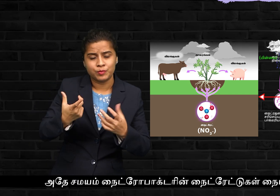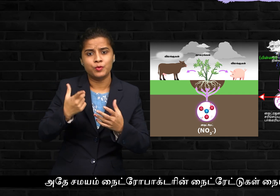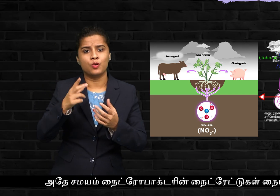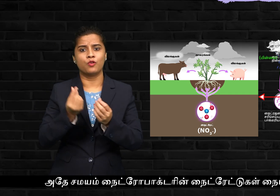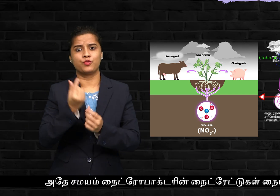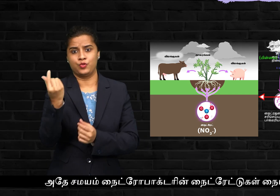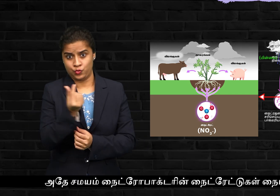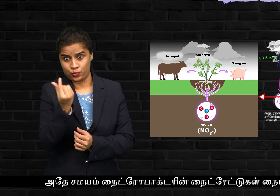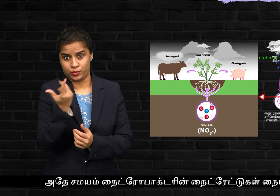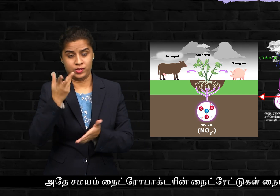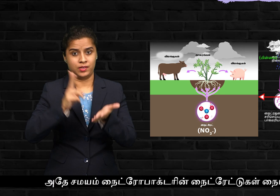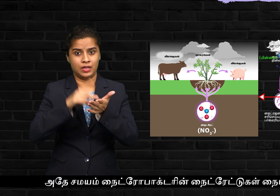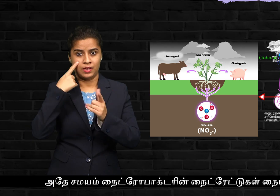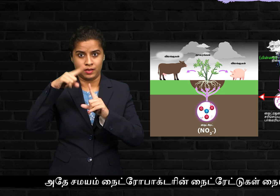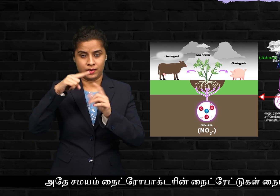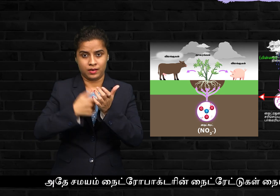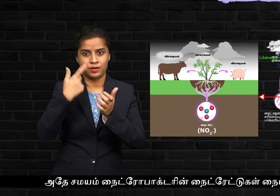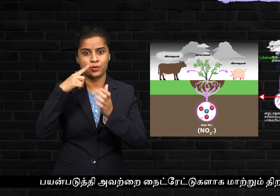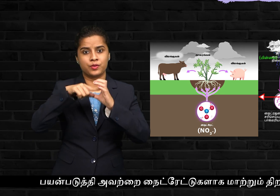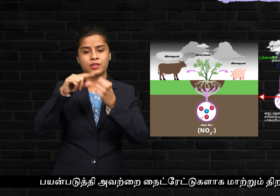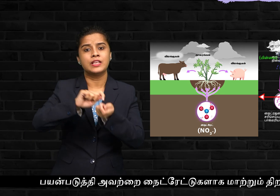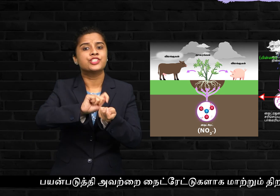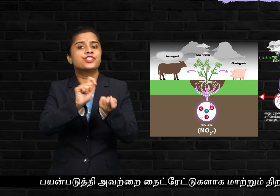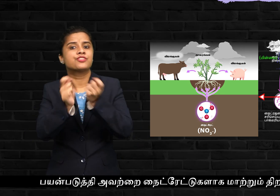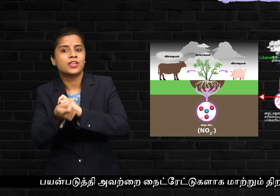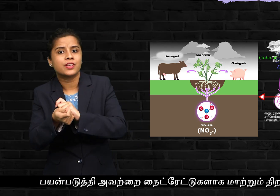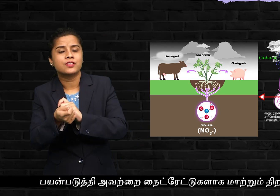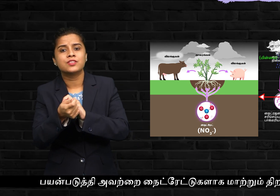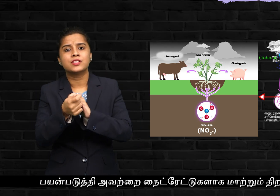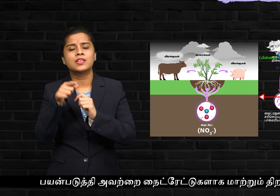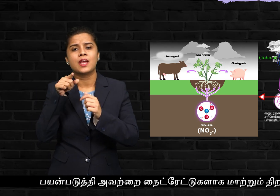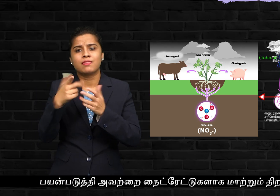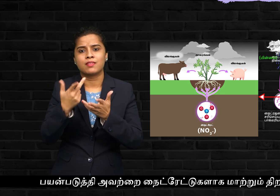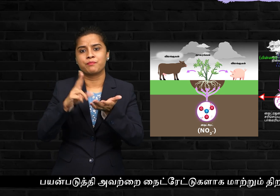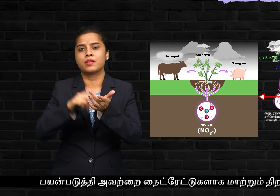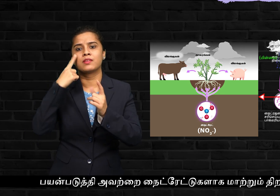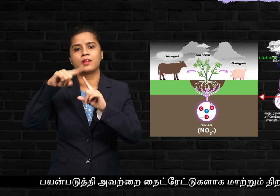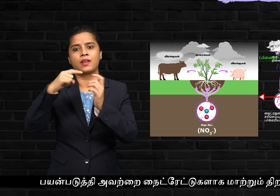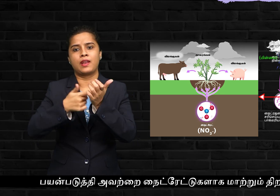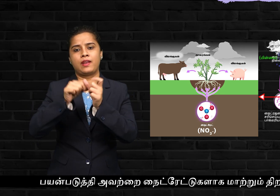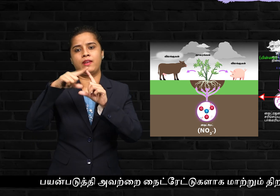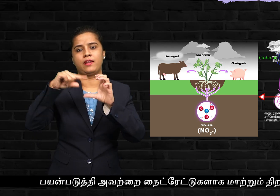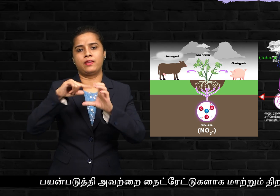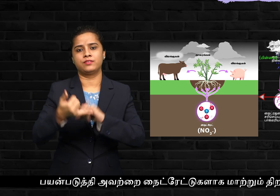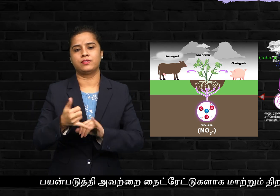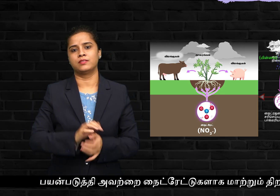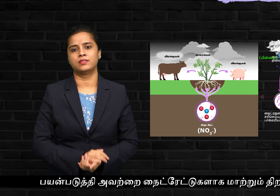நைட்ரோபாக்டீரியாவின் நைட்ரேட்டுகள் நைட்ரேட்டுகளை பயன்படுத்தி அவற்றை நைட்ரேட்டுகளாக மாற்றும் திறன் கொண்டவை.